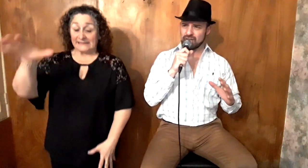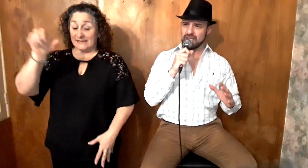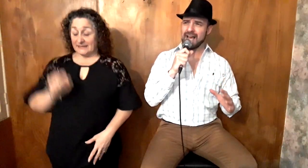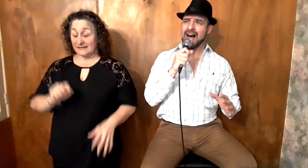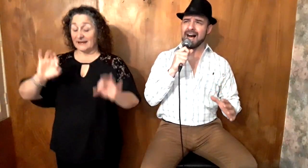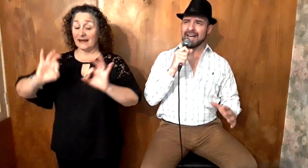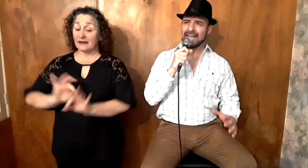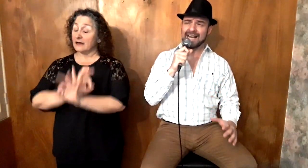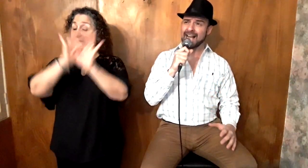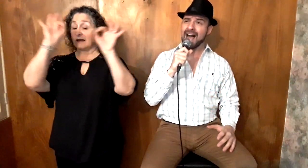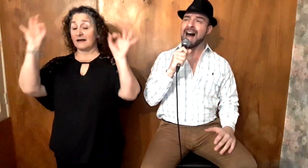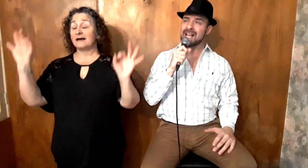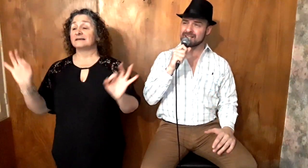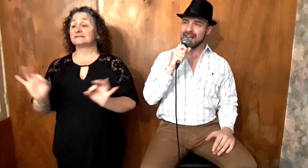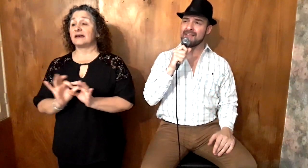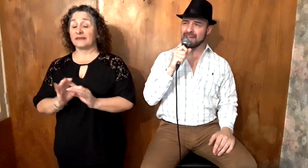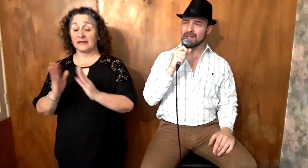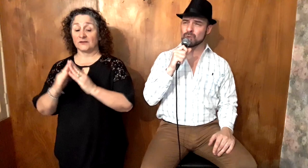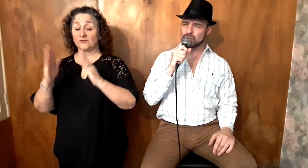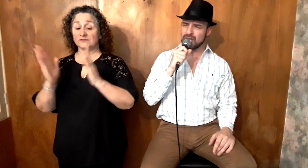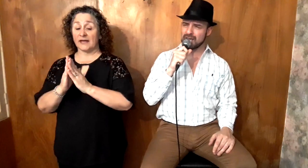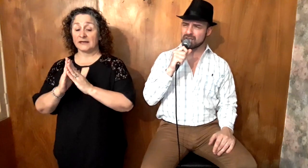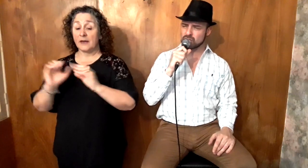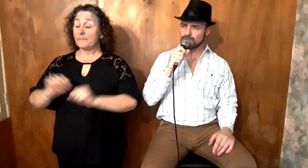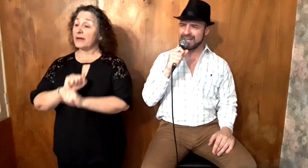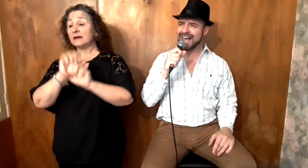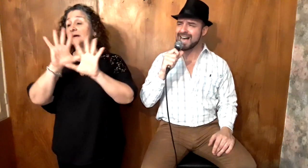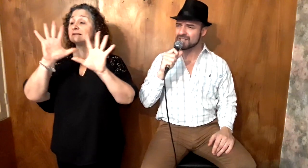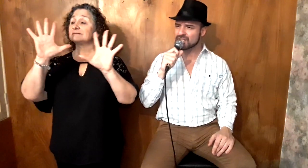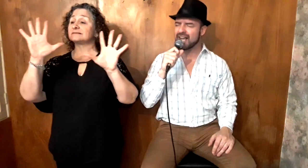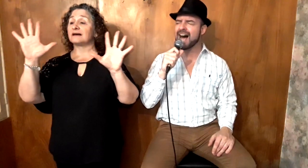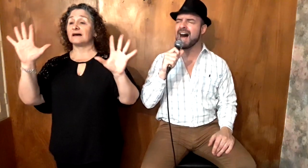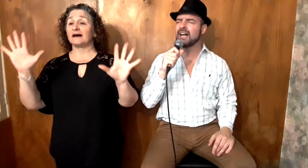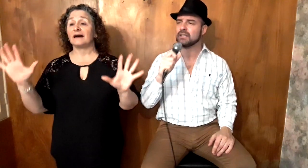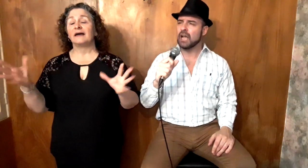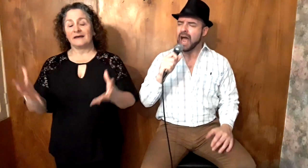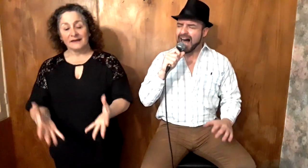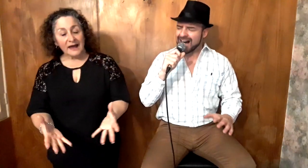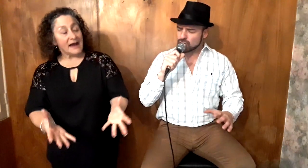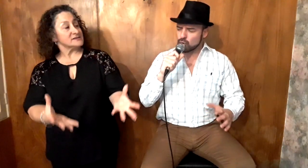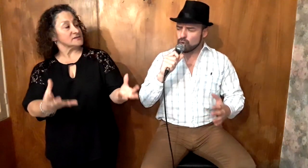a llenar la casa de luz, de esperanza.